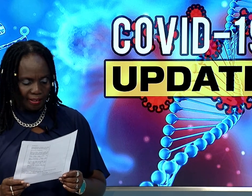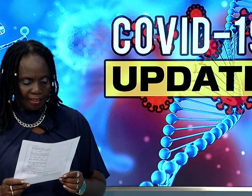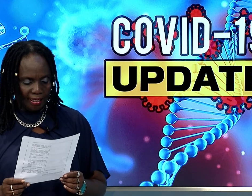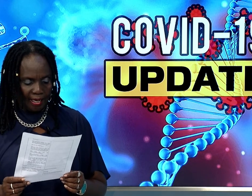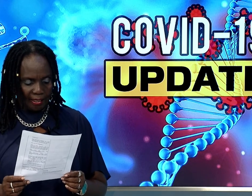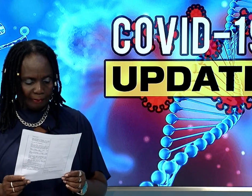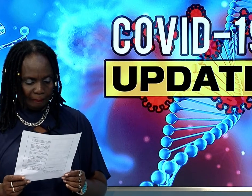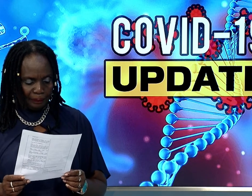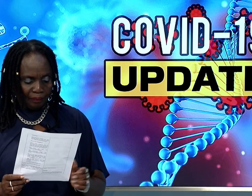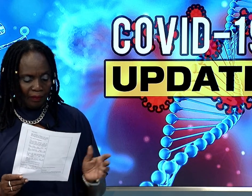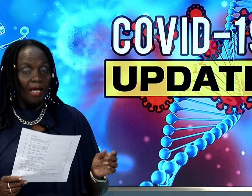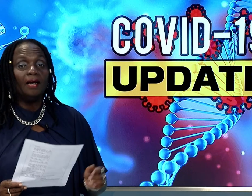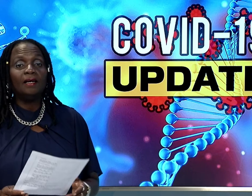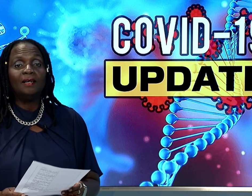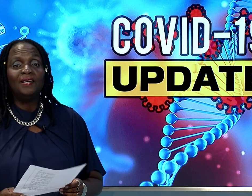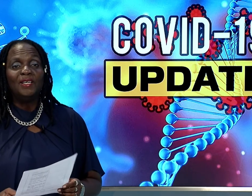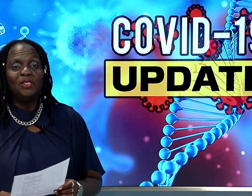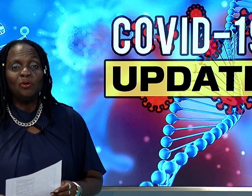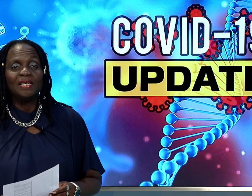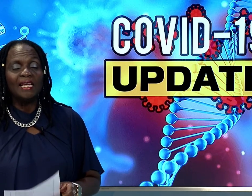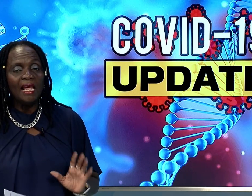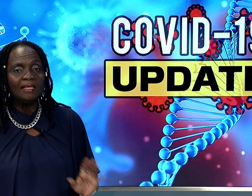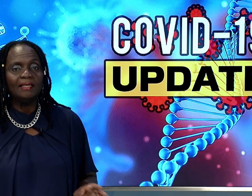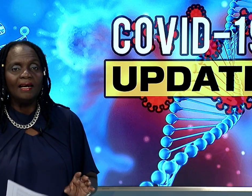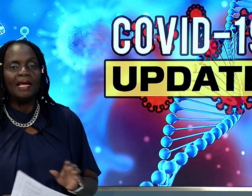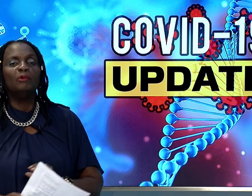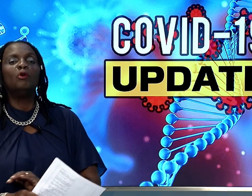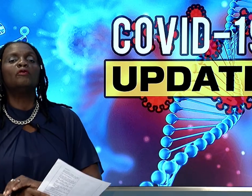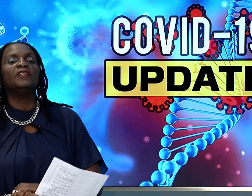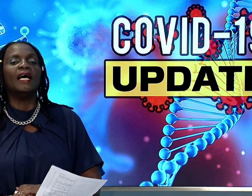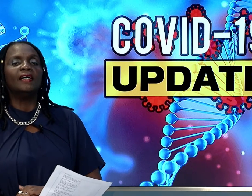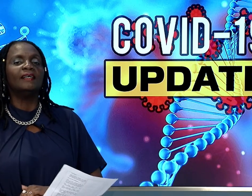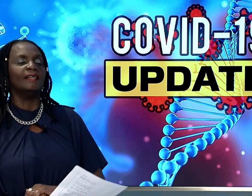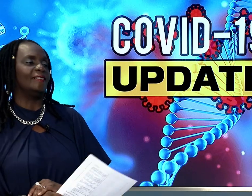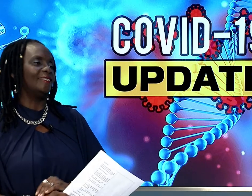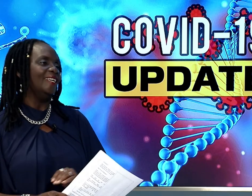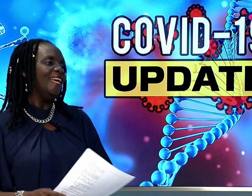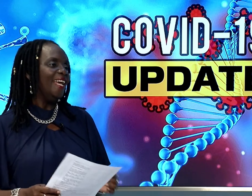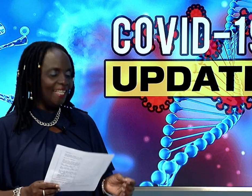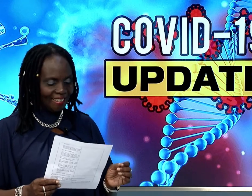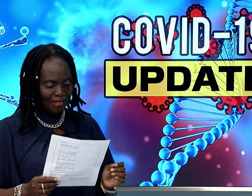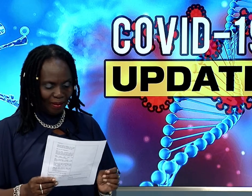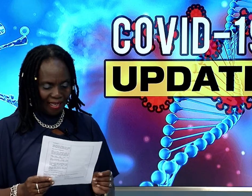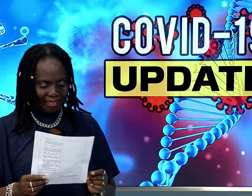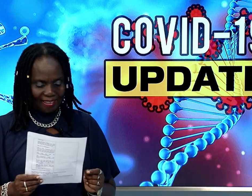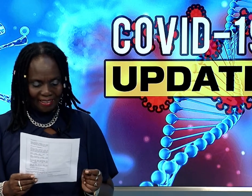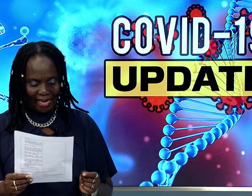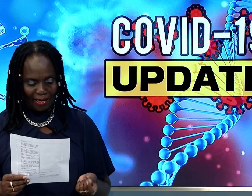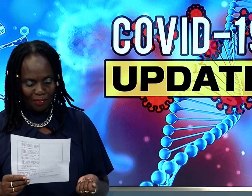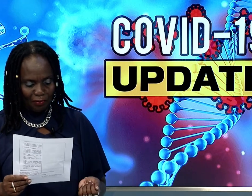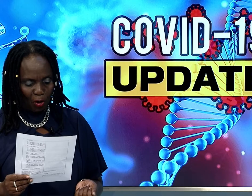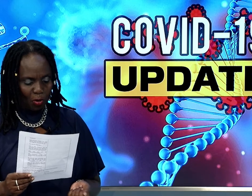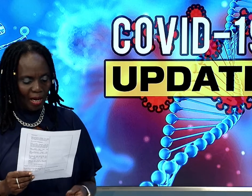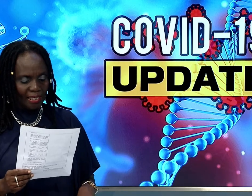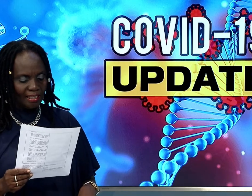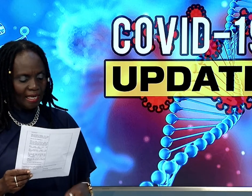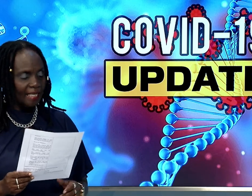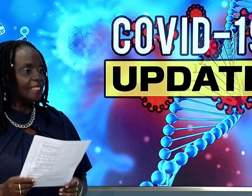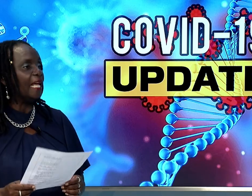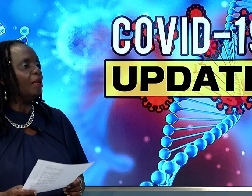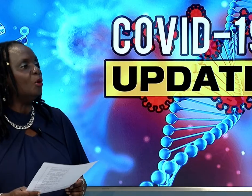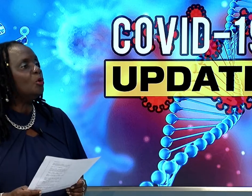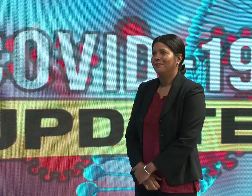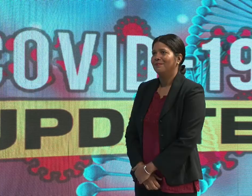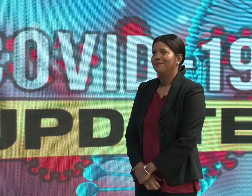bij NCR. Zoals elke dag hebben we ook vandaag een gast. En dat is niemand anders dan mevrouw